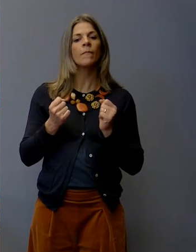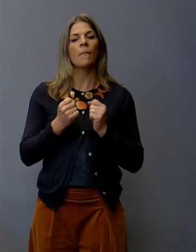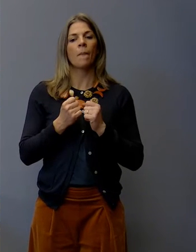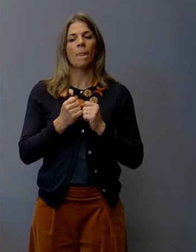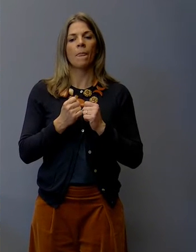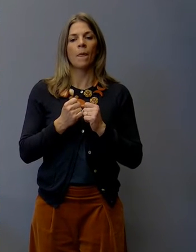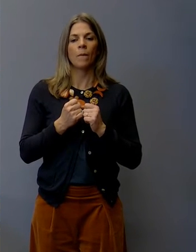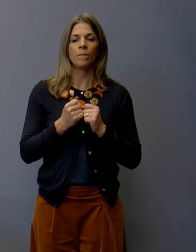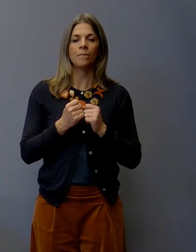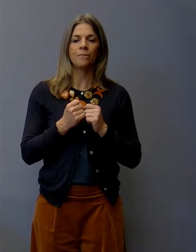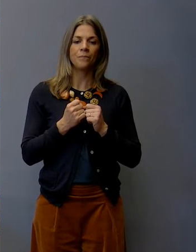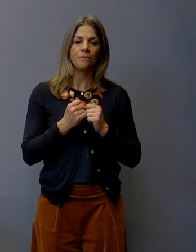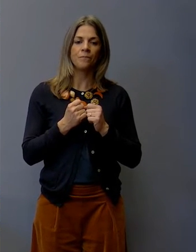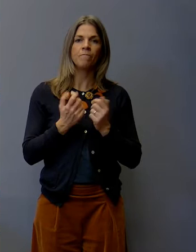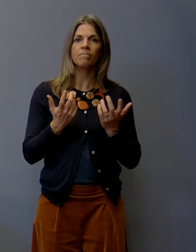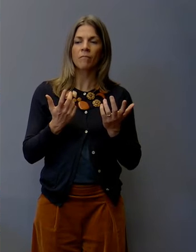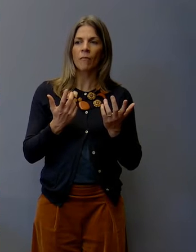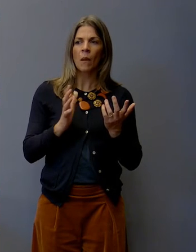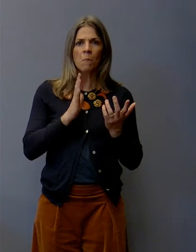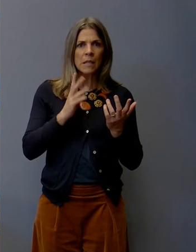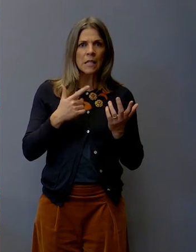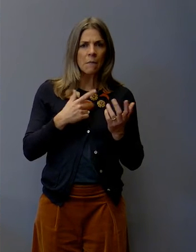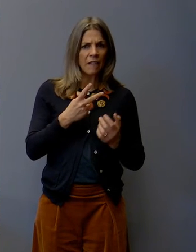23 i ovini